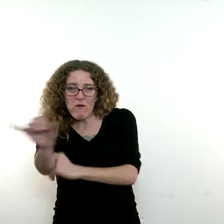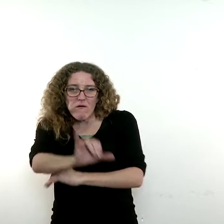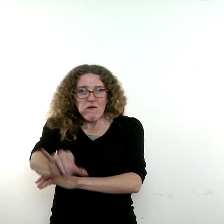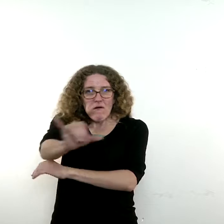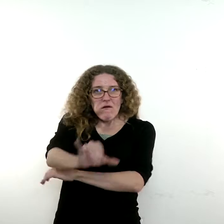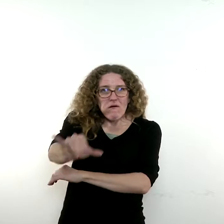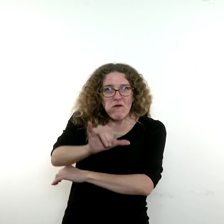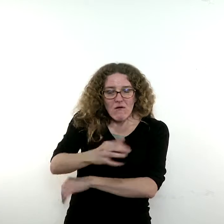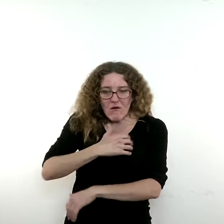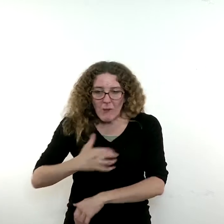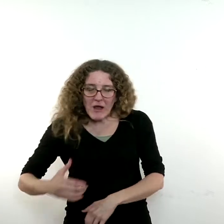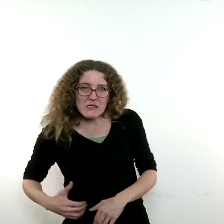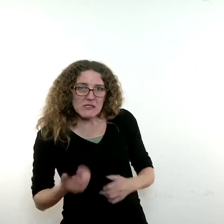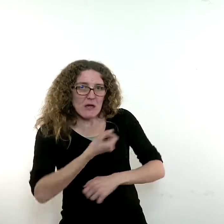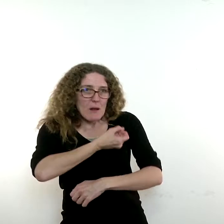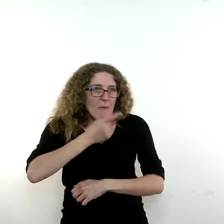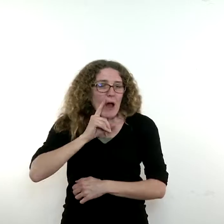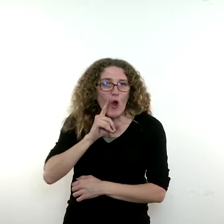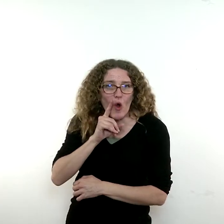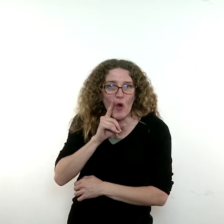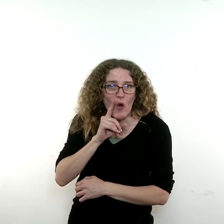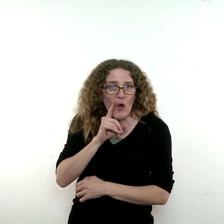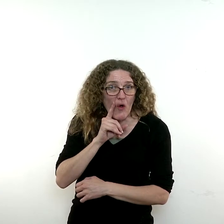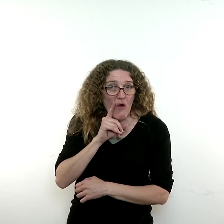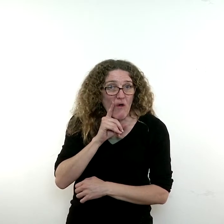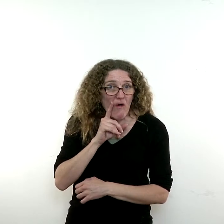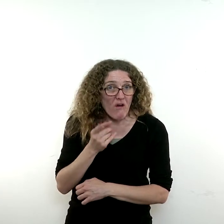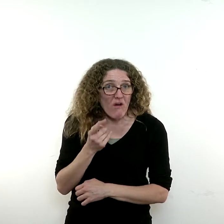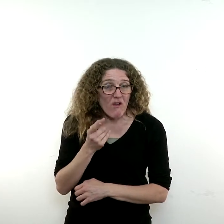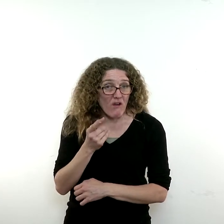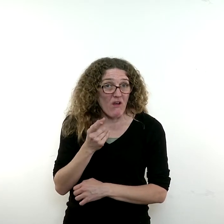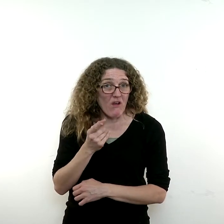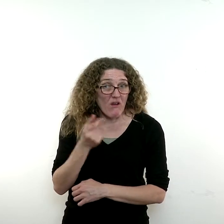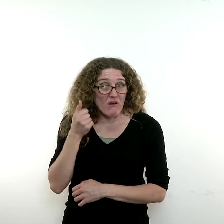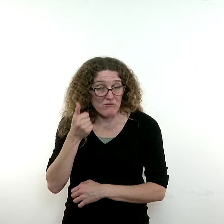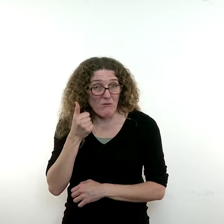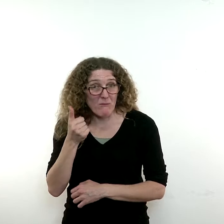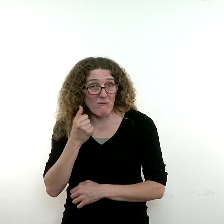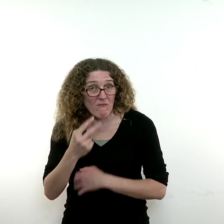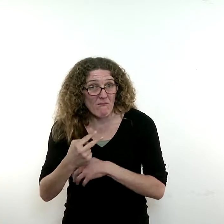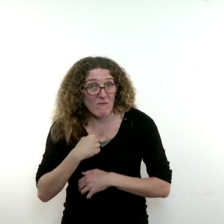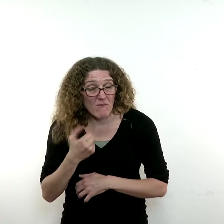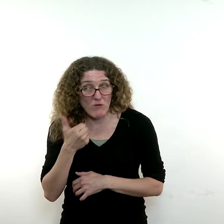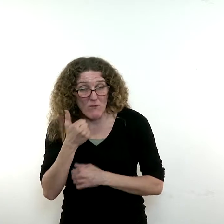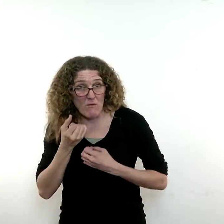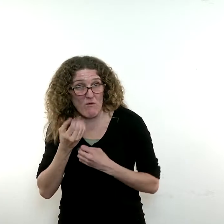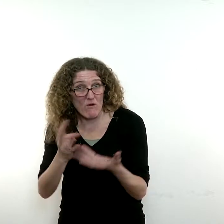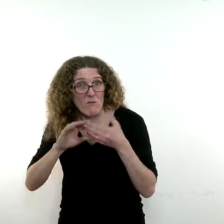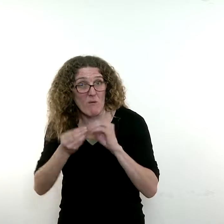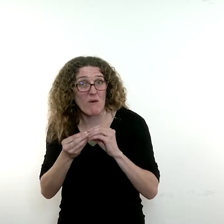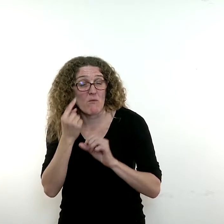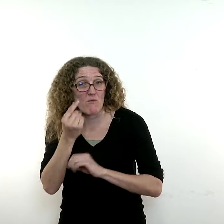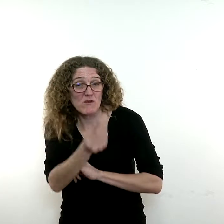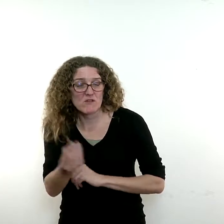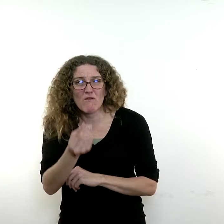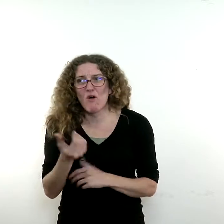collectivité que les parents, et donc au bout du compte des enfants, dans une problématique. Vous êtes enseignant, monsieur Delafosse, vous savez